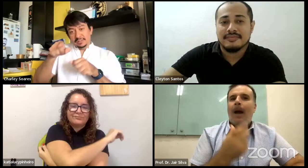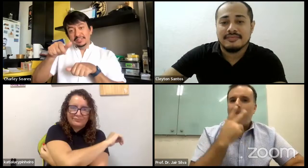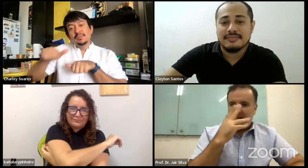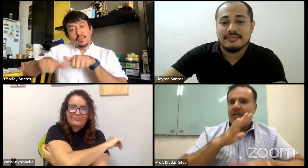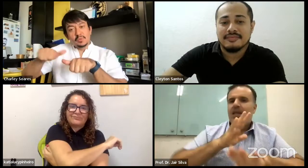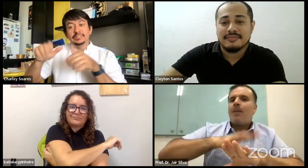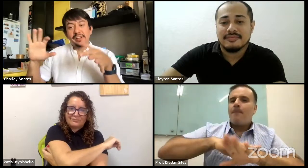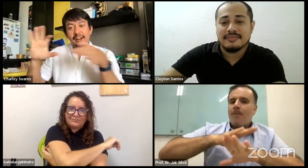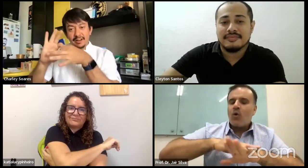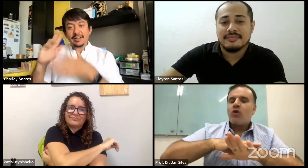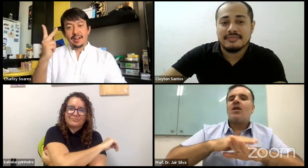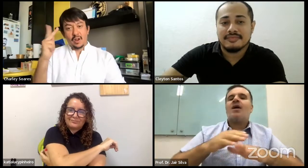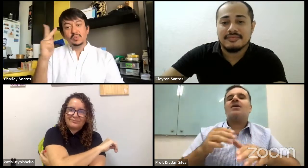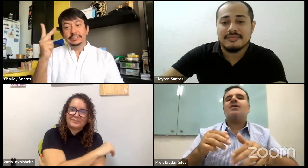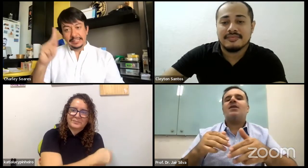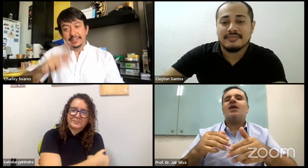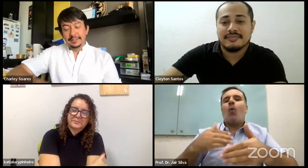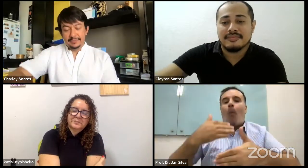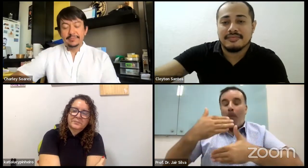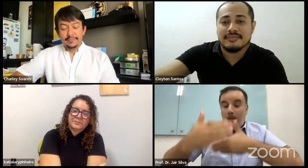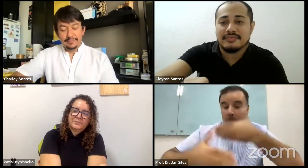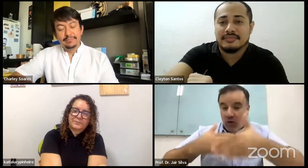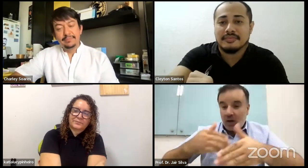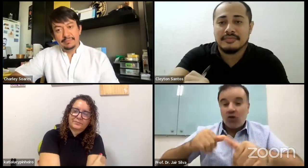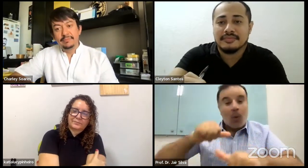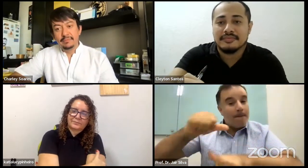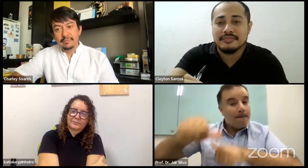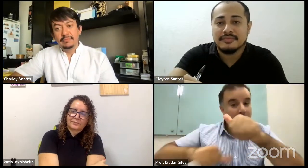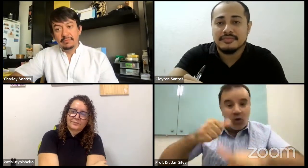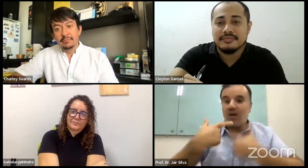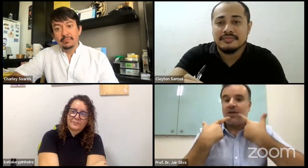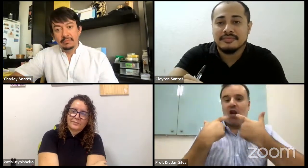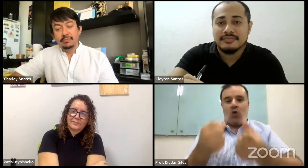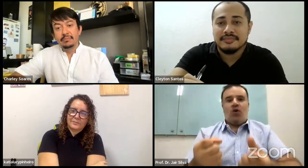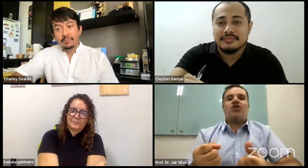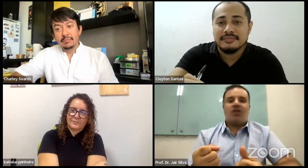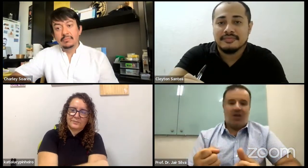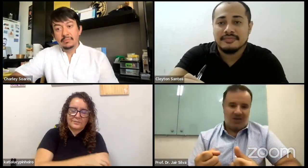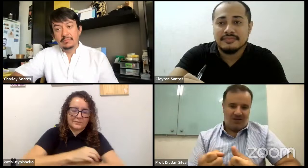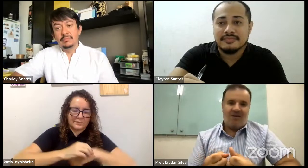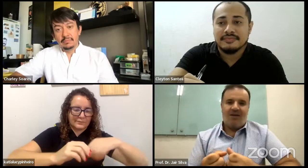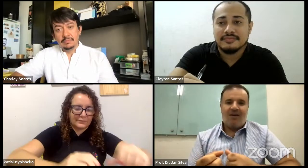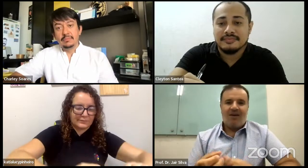doutorado, a gente percebe que é algo mais da linguística, né?